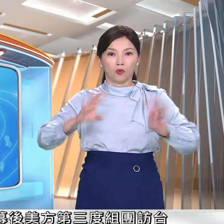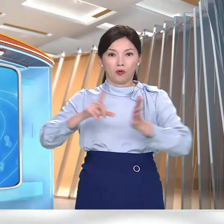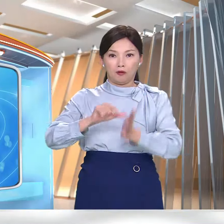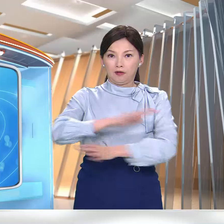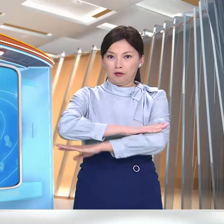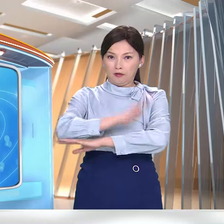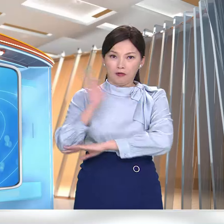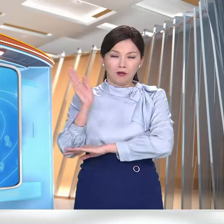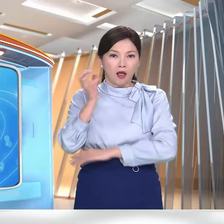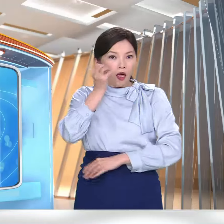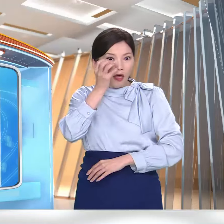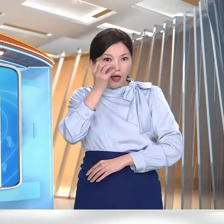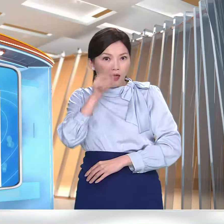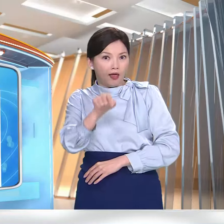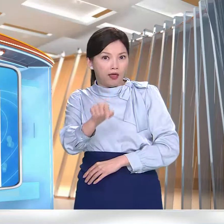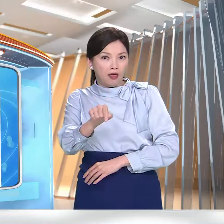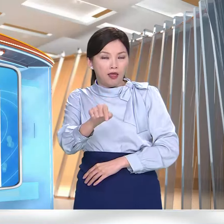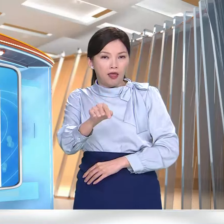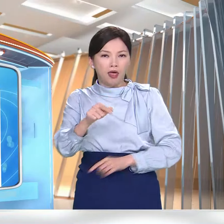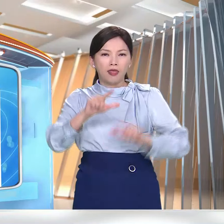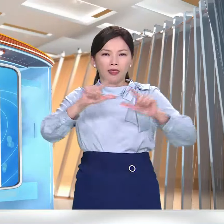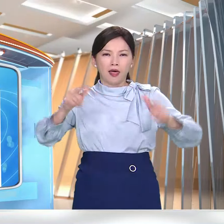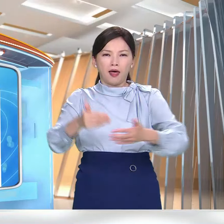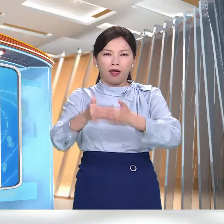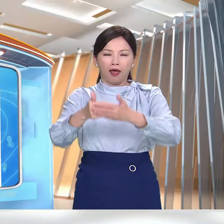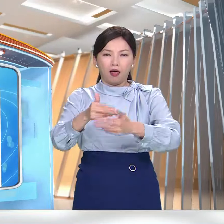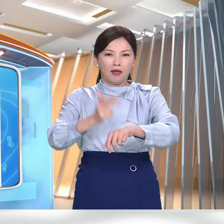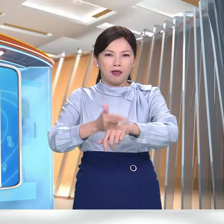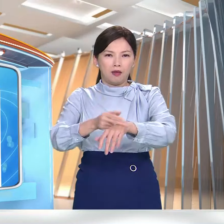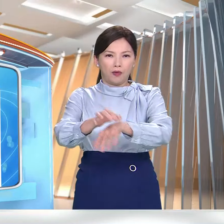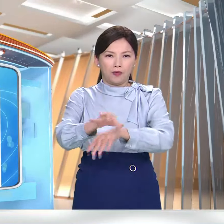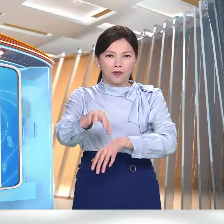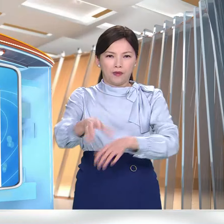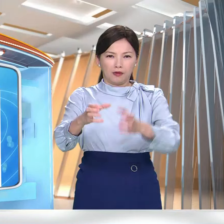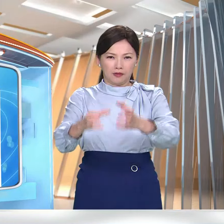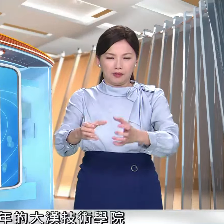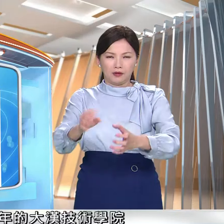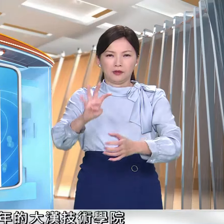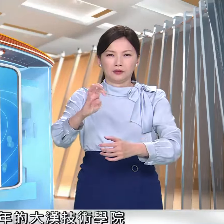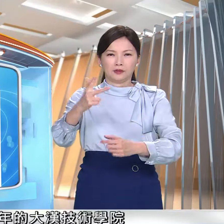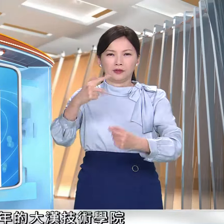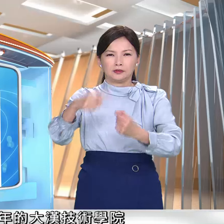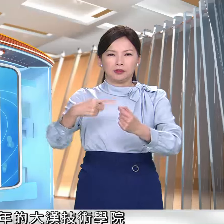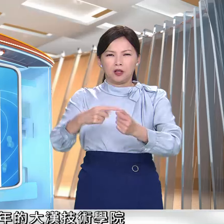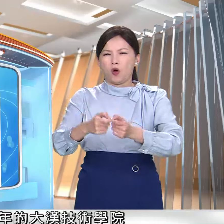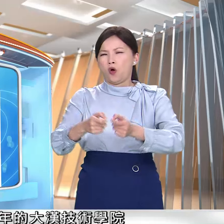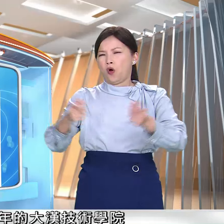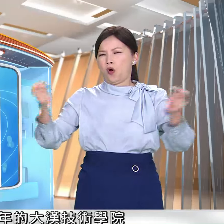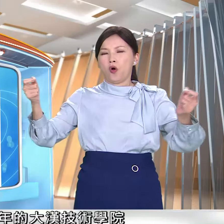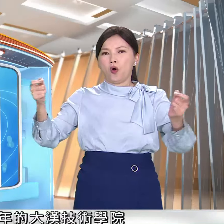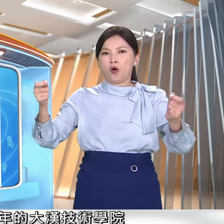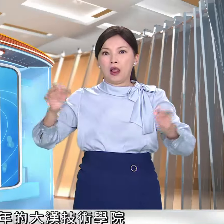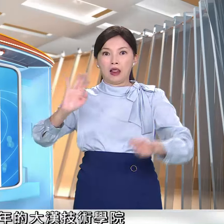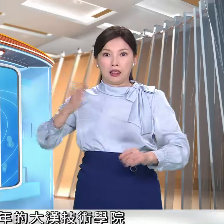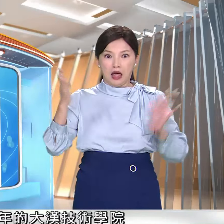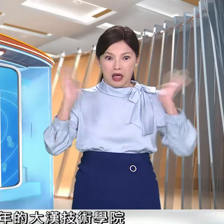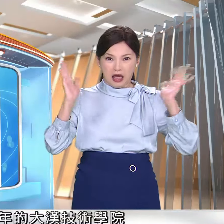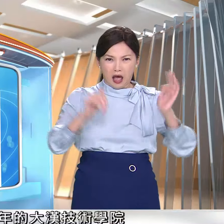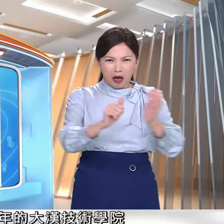而中国时报是受到了少子化冲击，位于花莲创校47年的大汉技